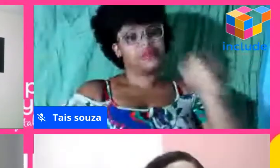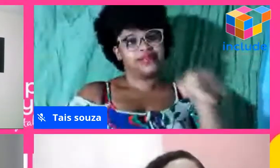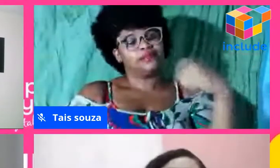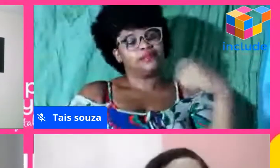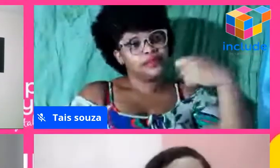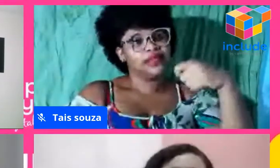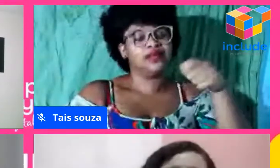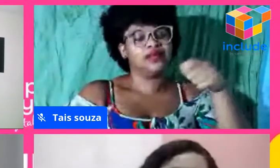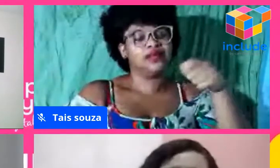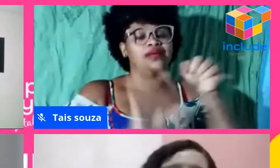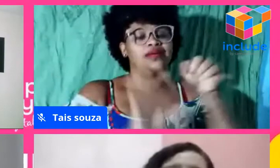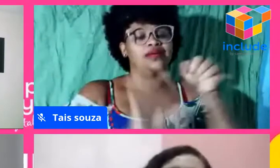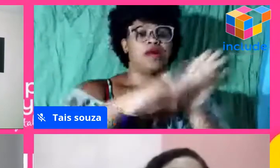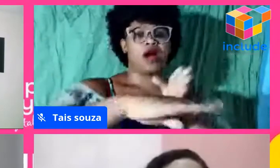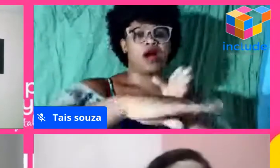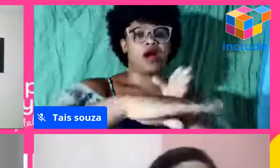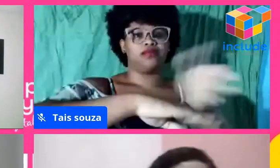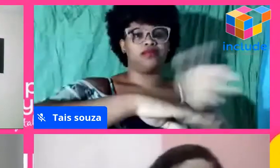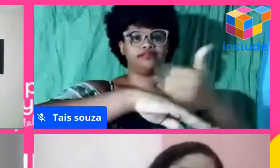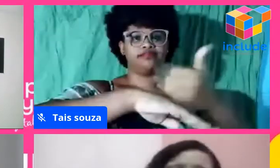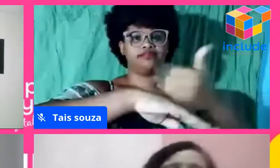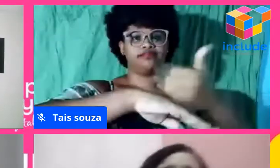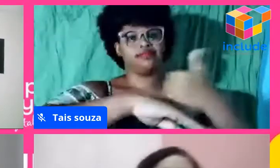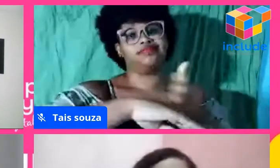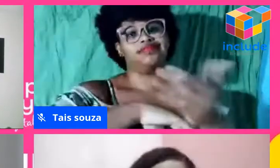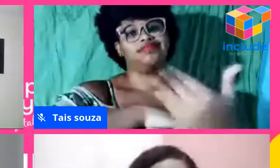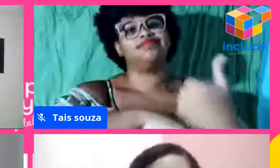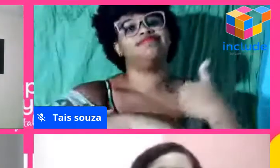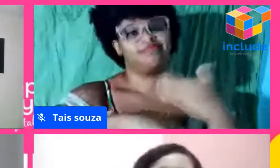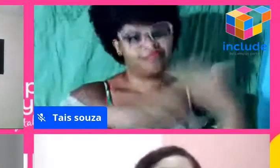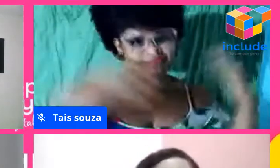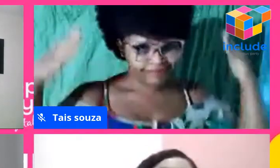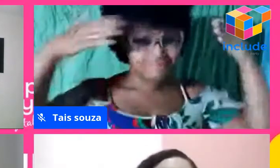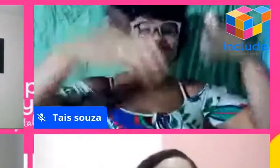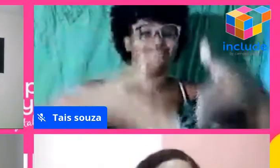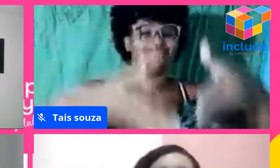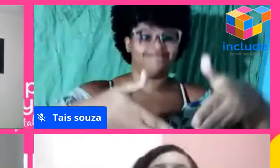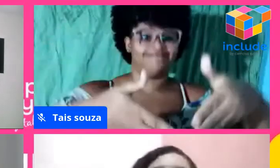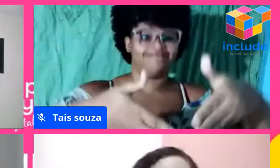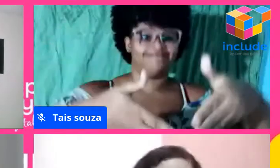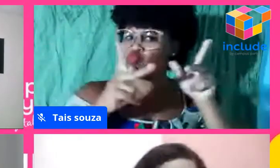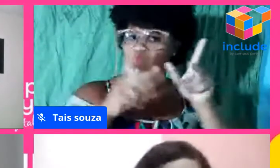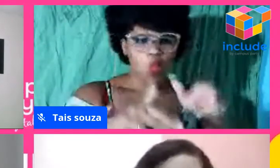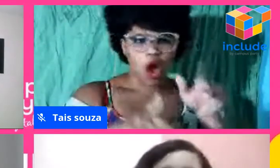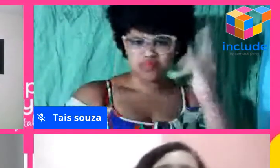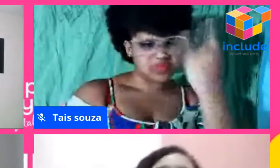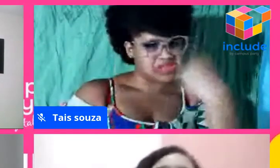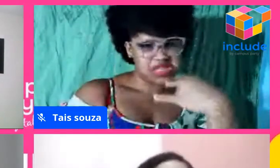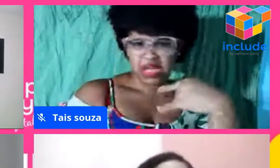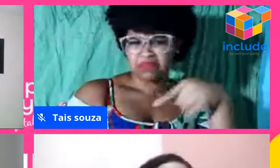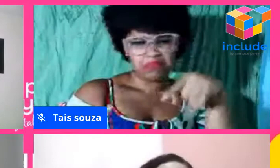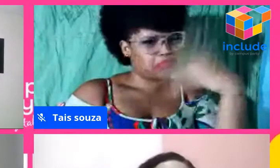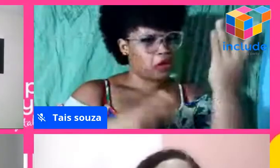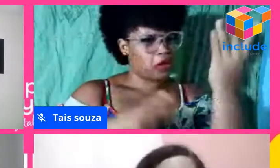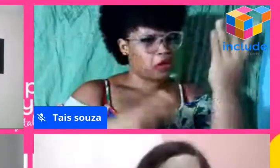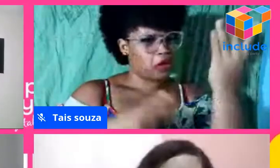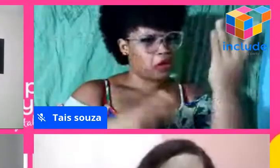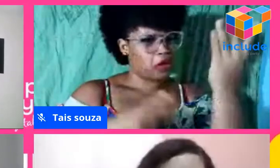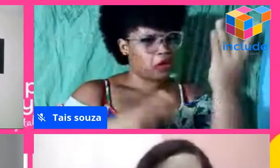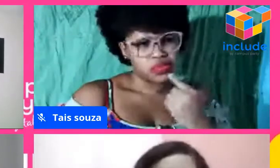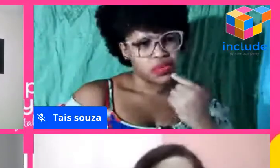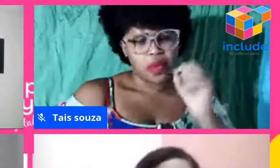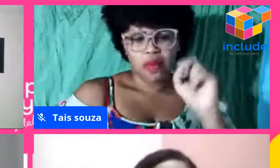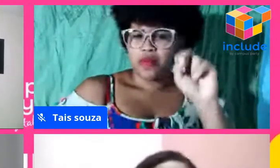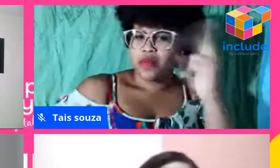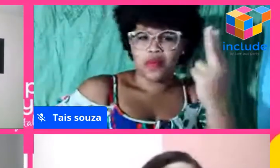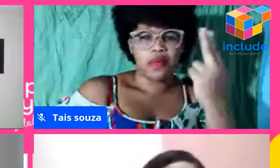Sim. E nós buscamos, sim, com essa tecnologia nos desenvolver, e queremos, sim, mais acessibilidade, queremos, sim, focar nisso,